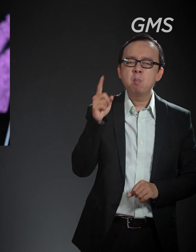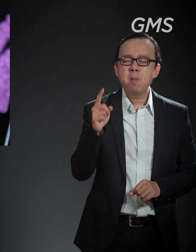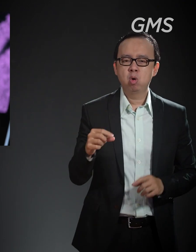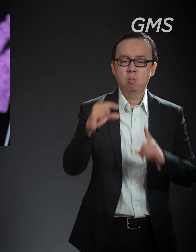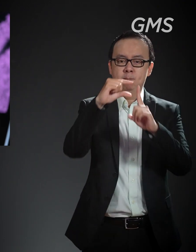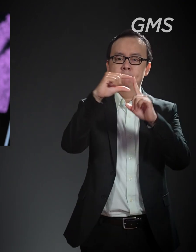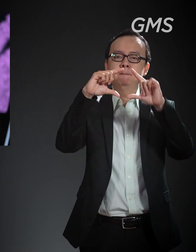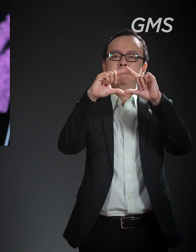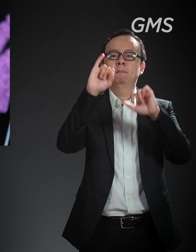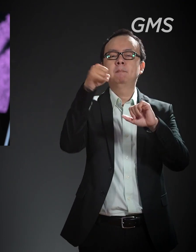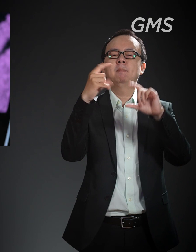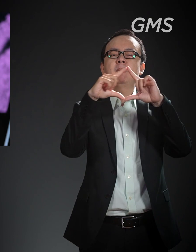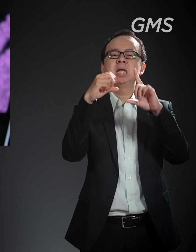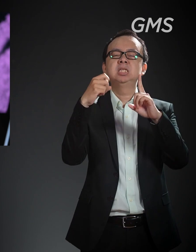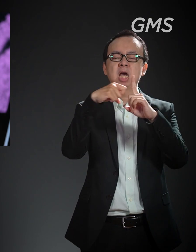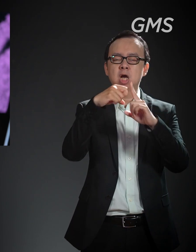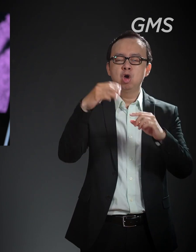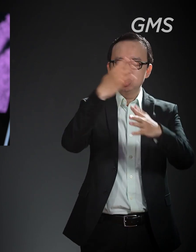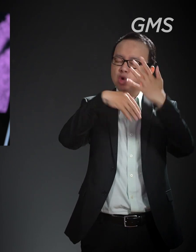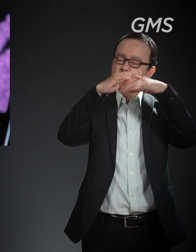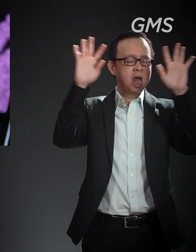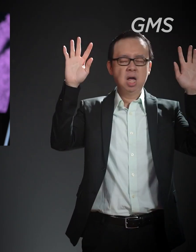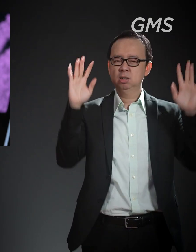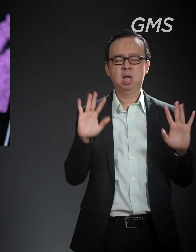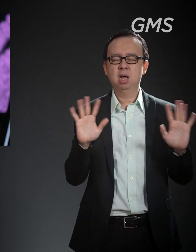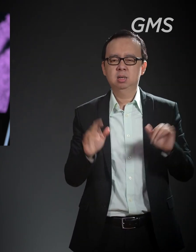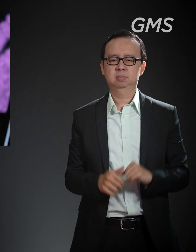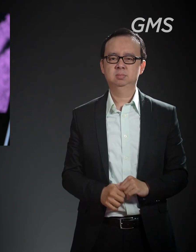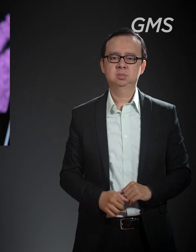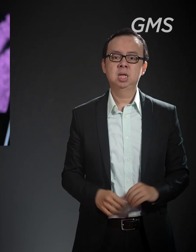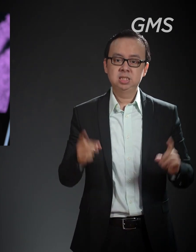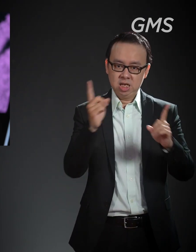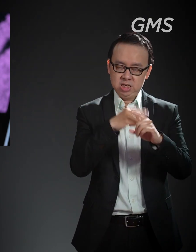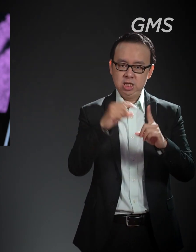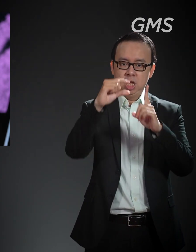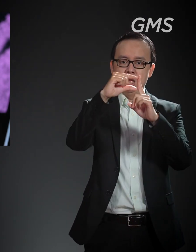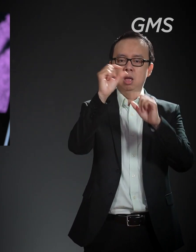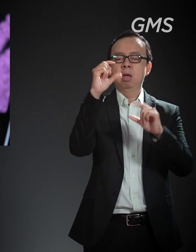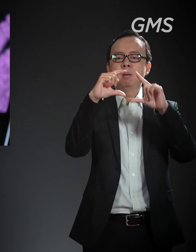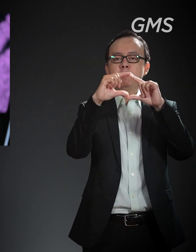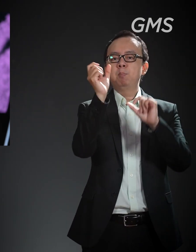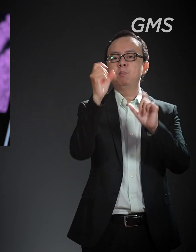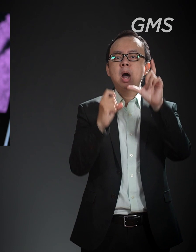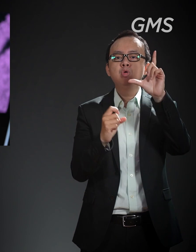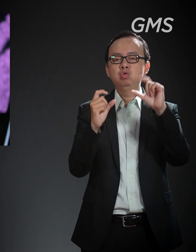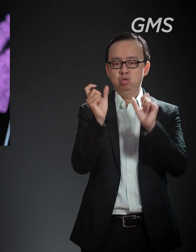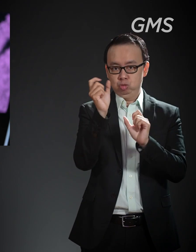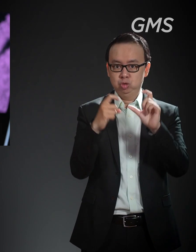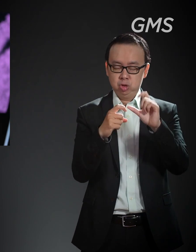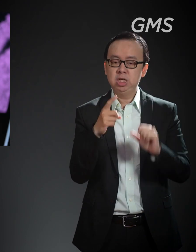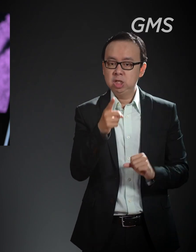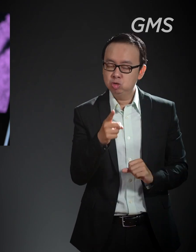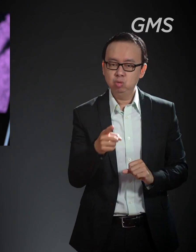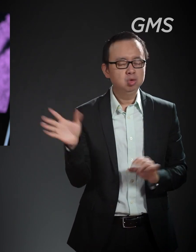begitu. Karena itu Paulus tidak akan pakai main perintah, dia langsung tunjukkan lewat teladan. Dia berkata, aku